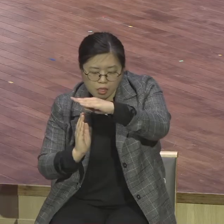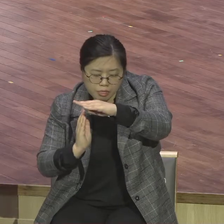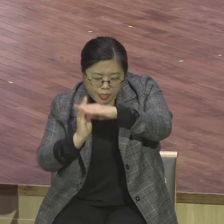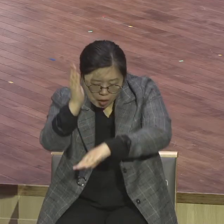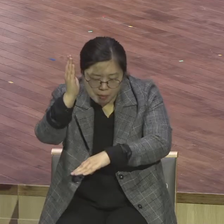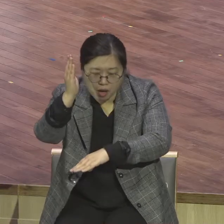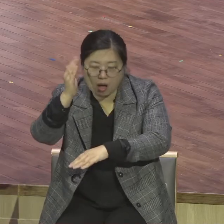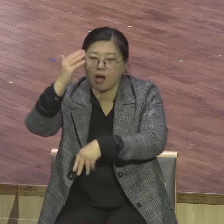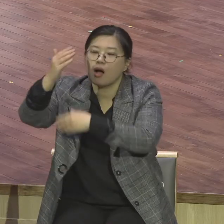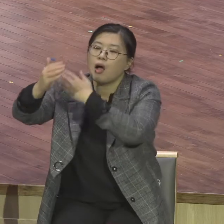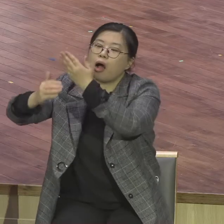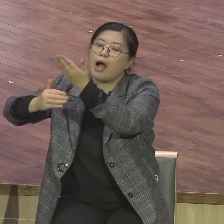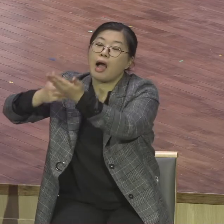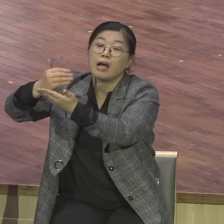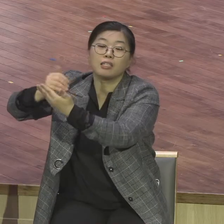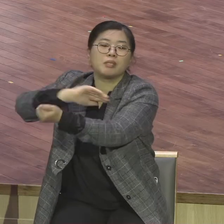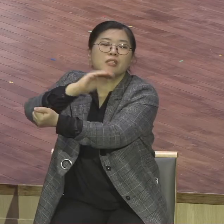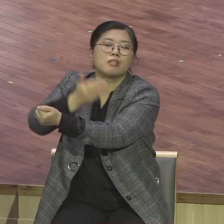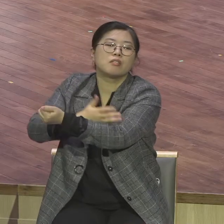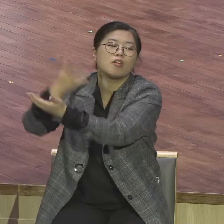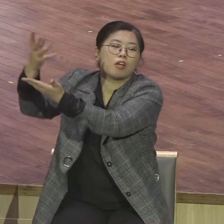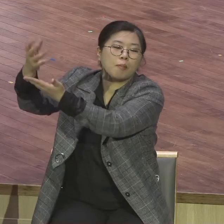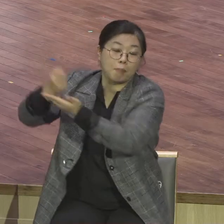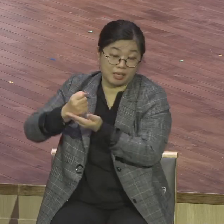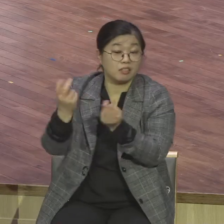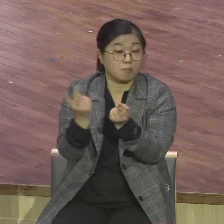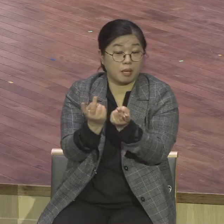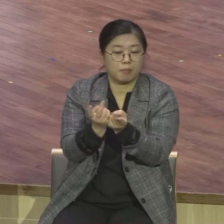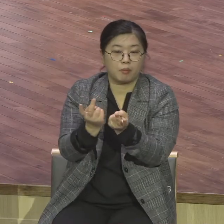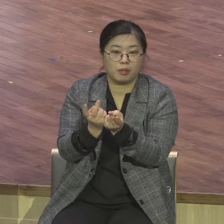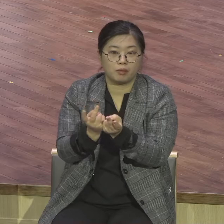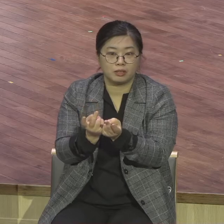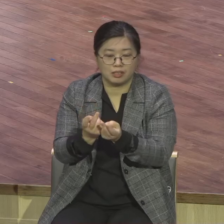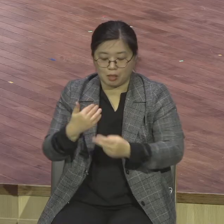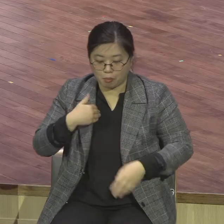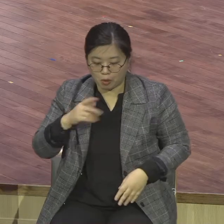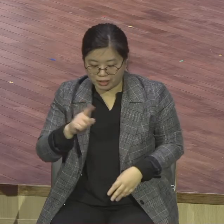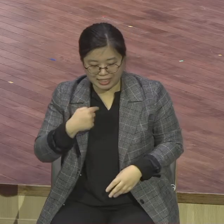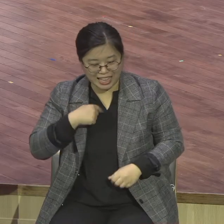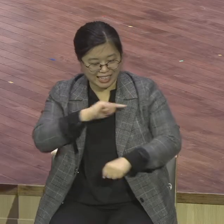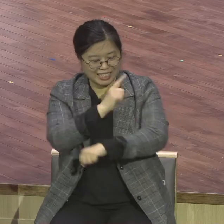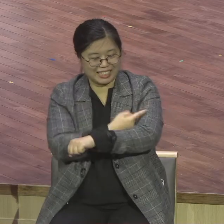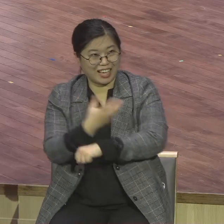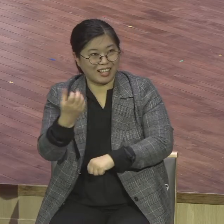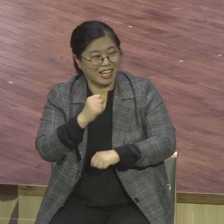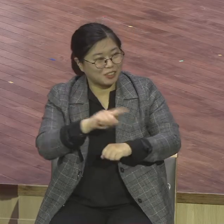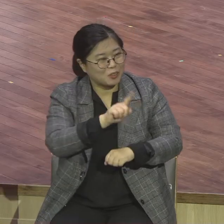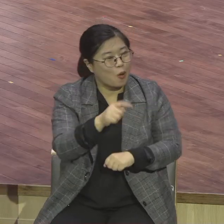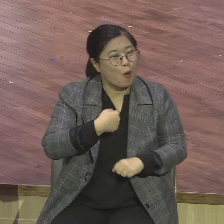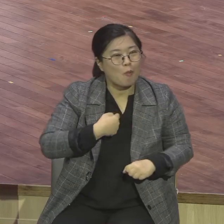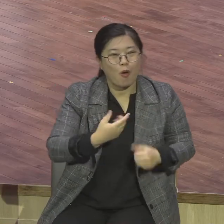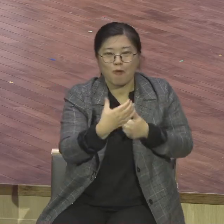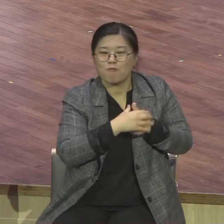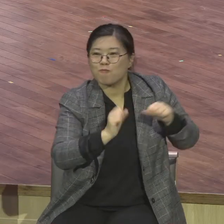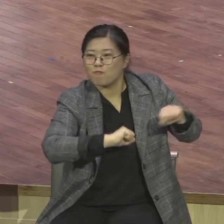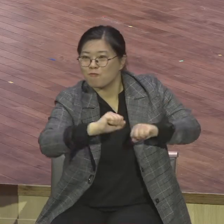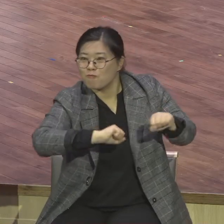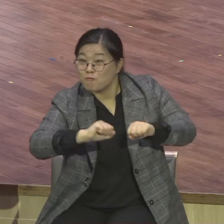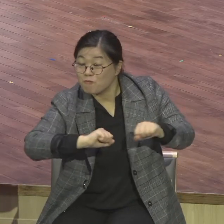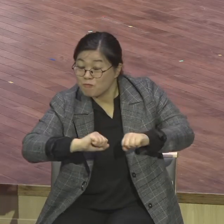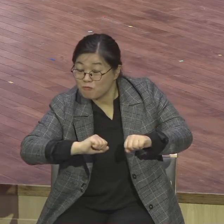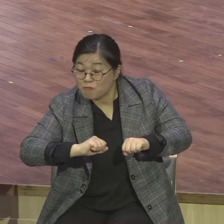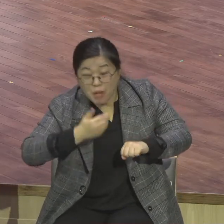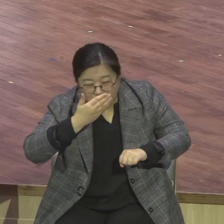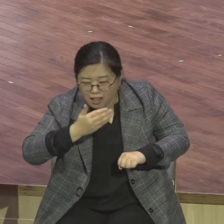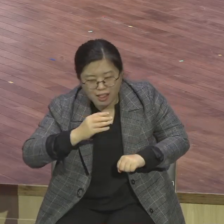IQ 200도 안 되는 그 머리 가지고 뭘 하나님 일을 합니까? 금방지게 못하지요. 무슨 5천 종족